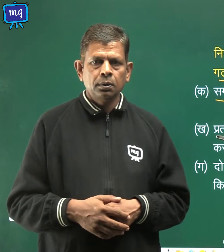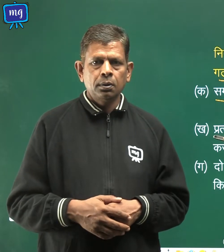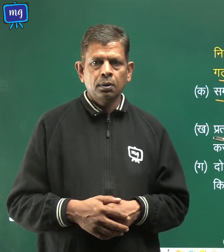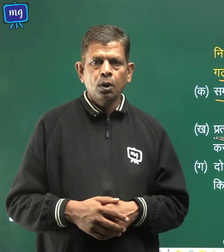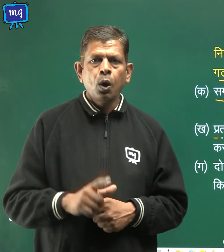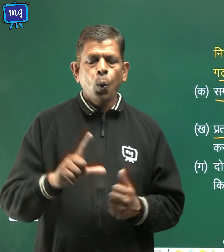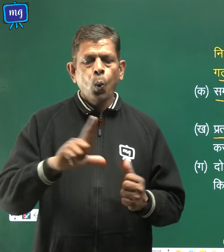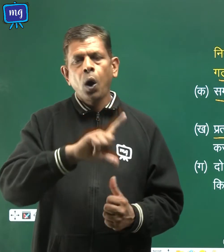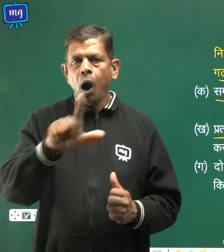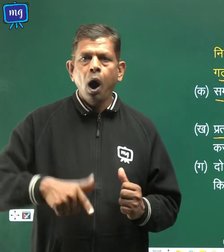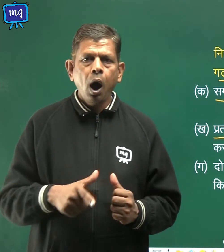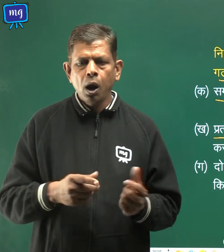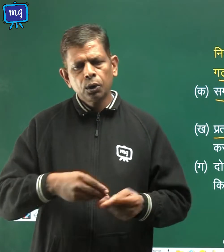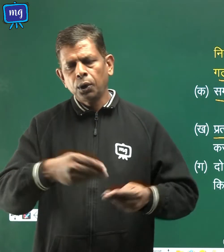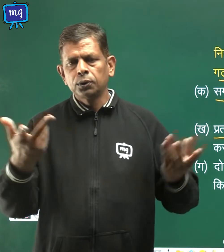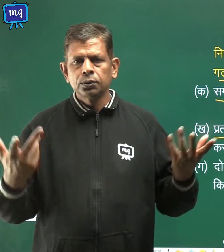प्रत्येक वस्तु